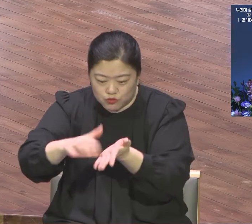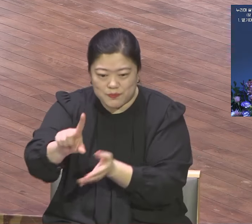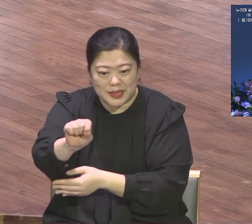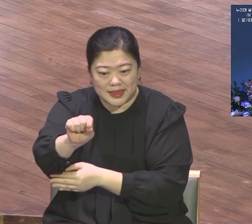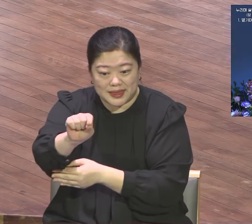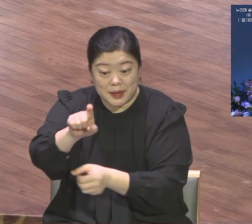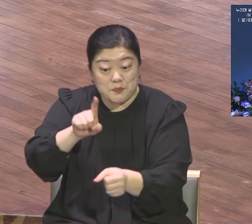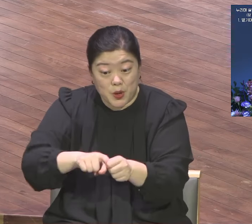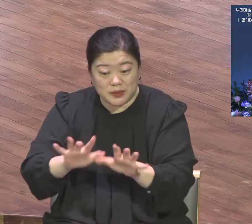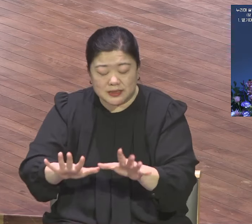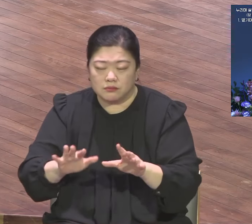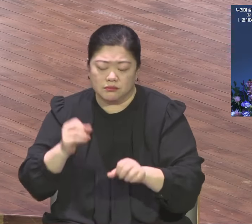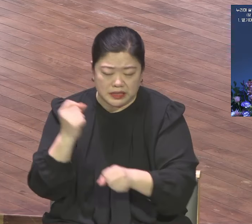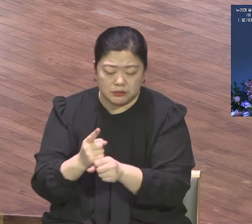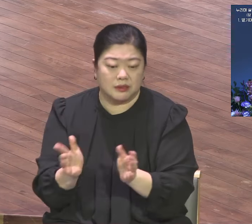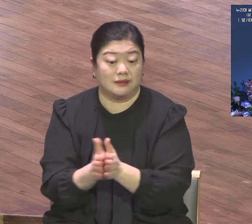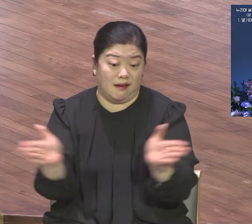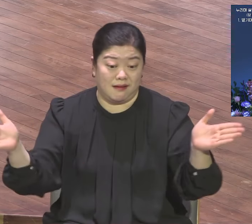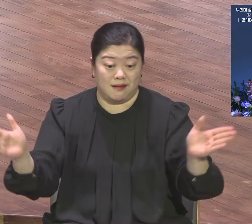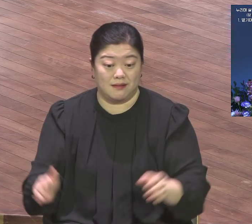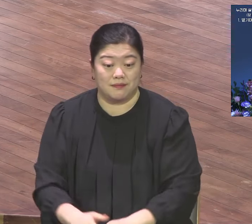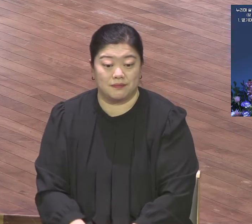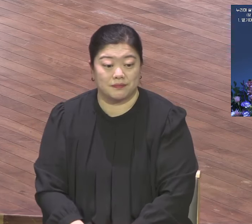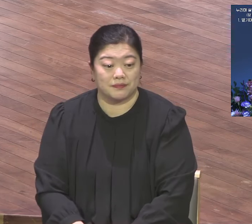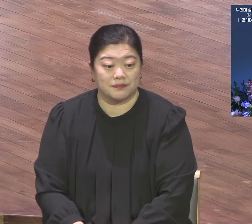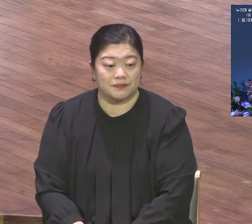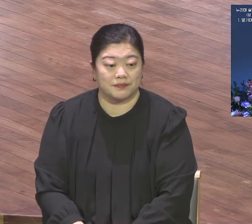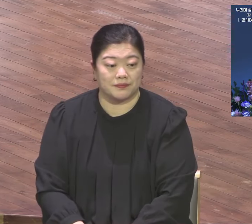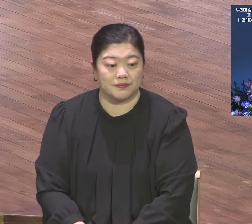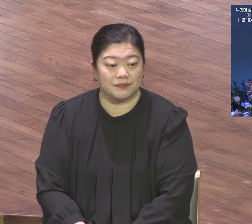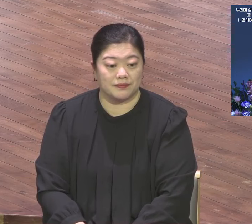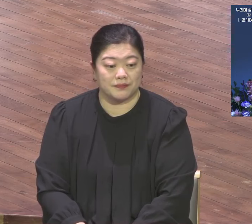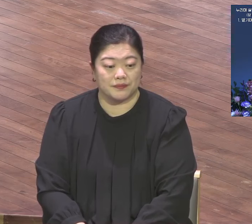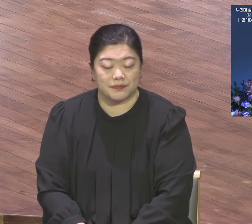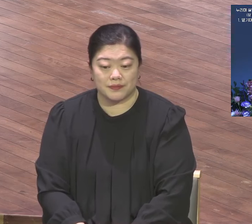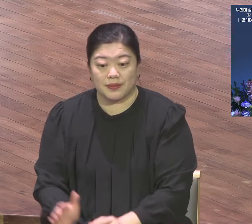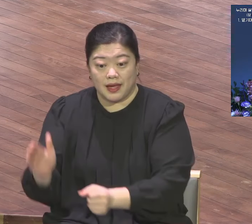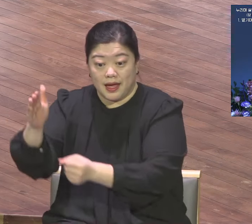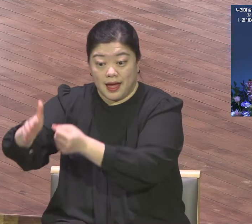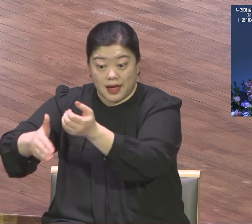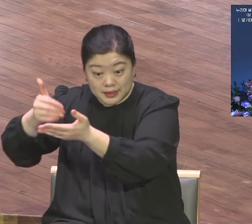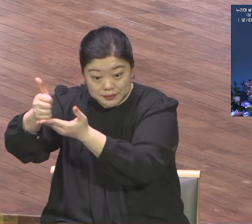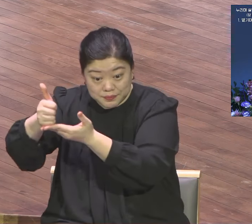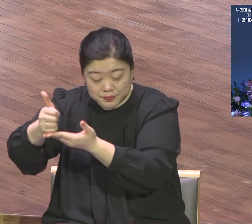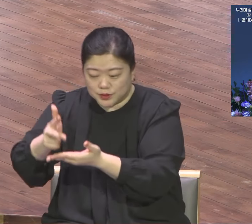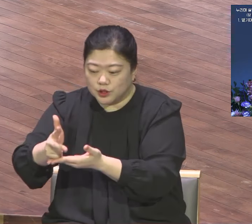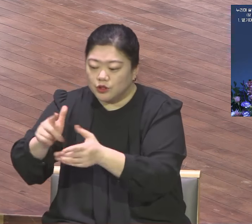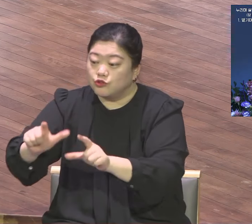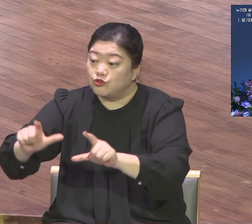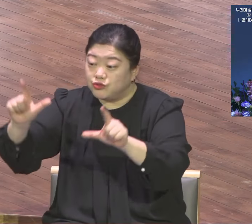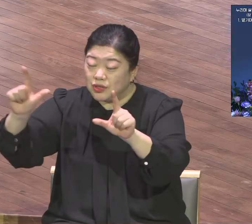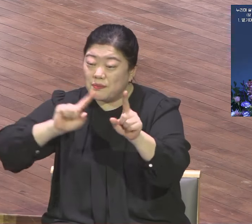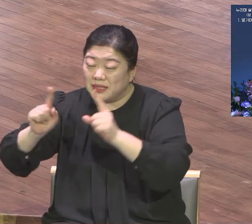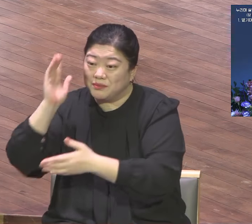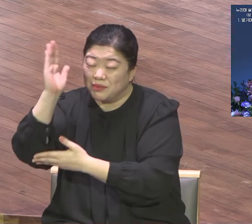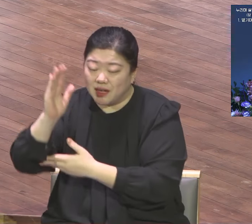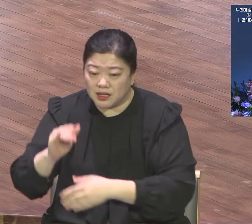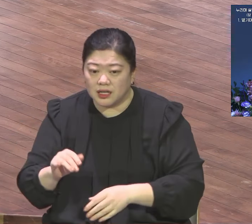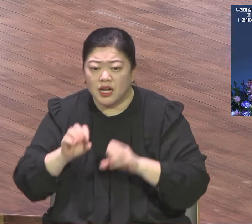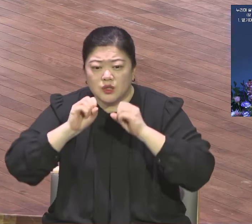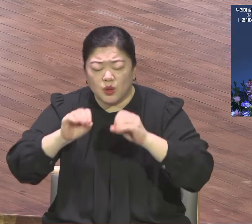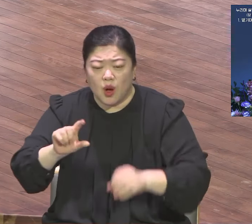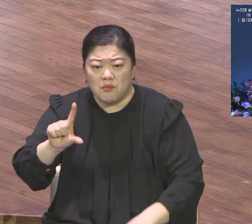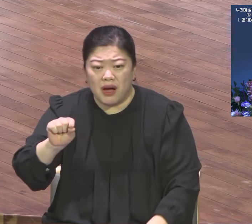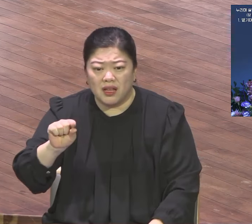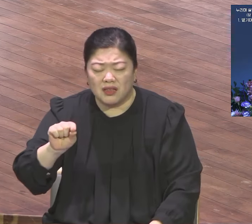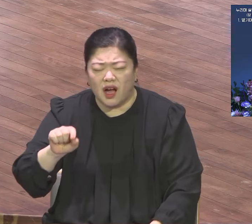여러분이 부담이 되면 속는 겁니다. 하나님이 강단을 통해 주신 말씀 내게 부담된다. 불신앙입니다.